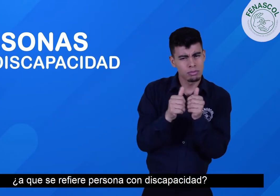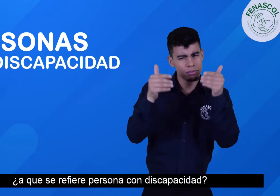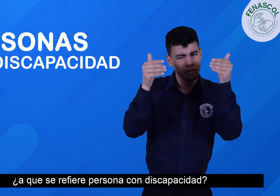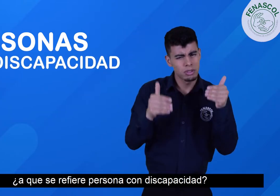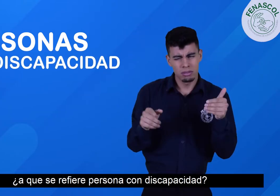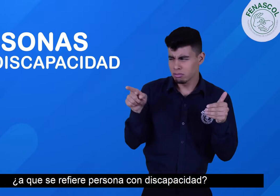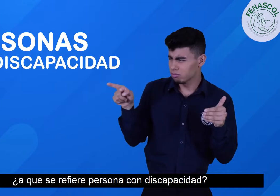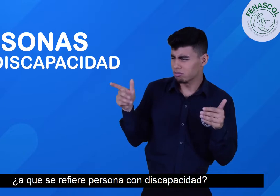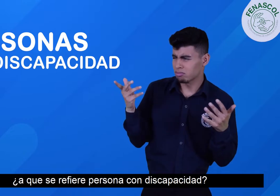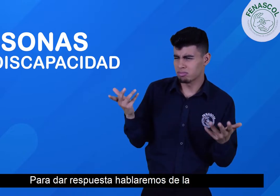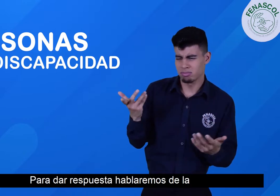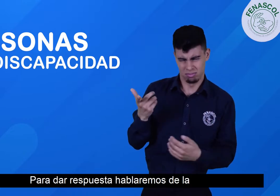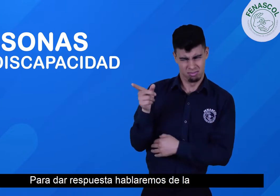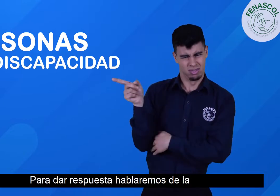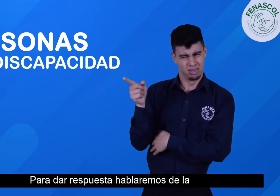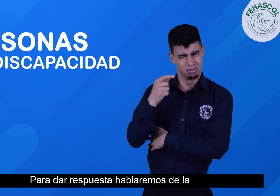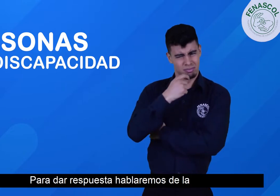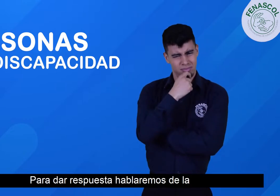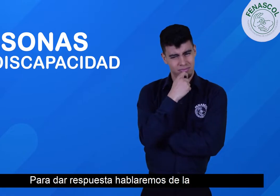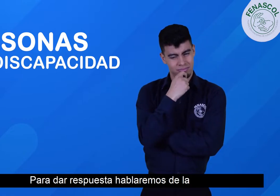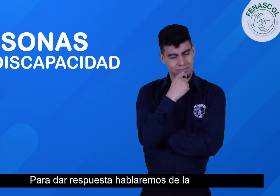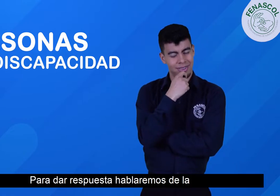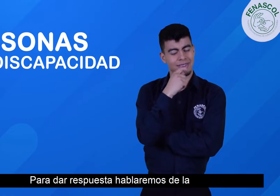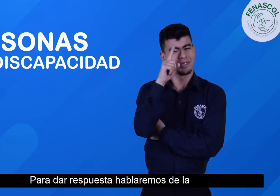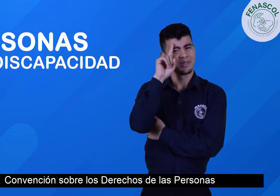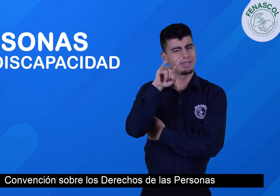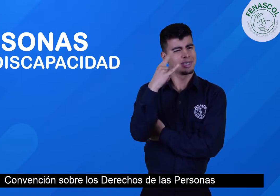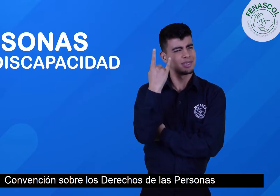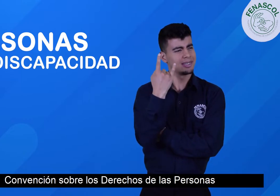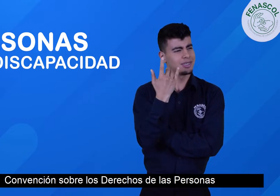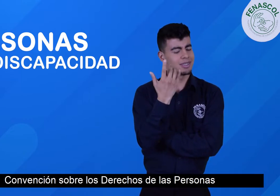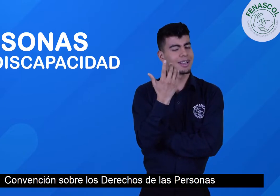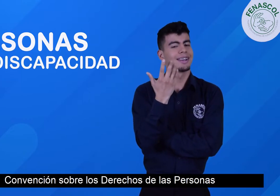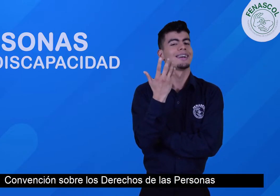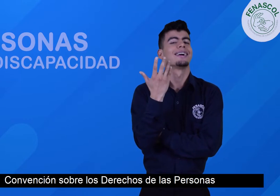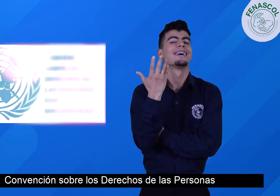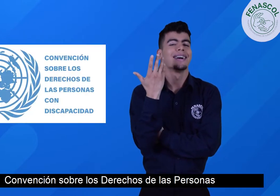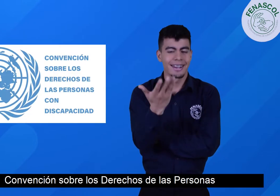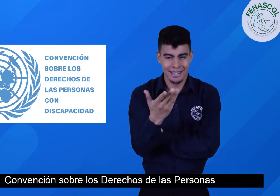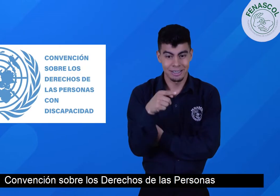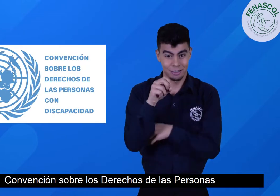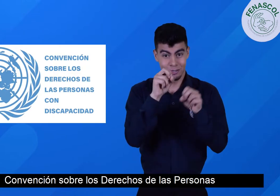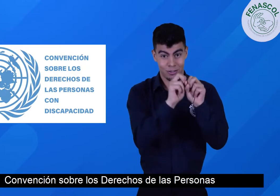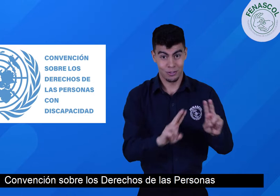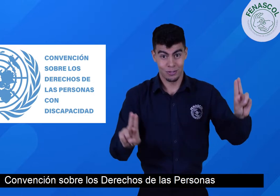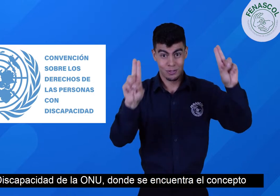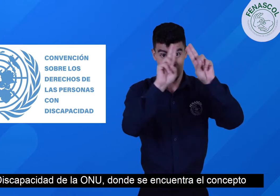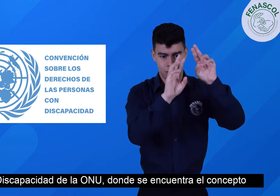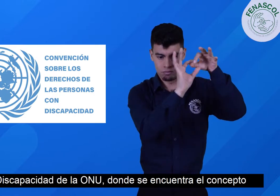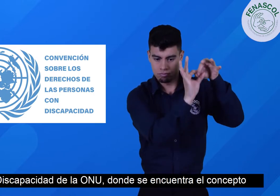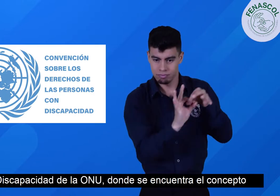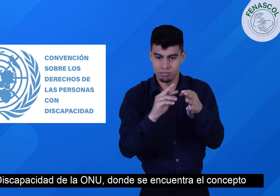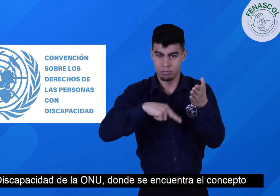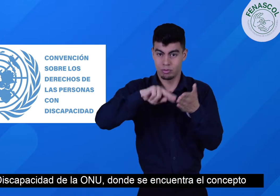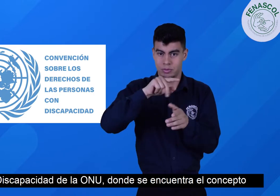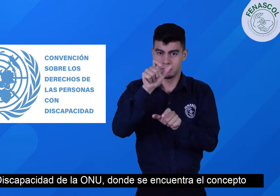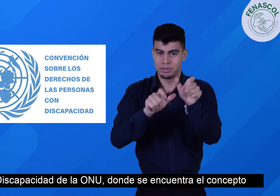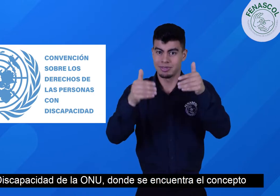para dar respuesta hablaremos de la convención sobre los derechos de las personas con discapacidad de la ONU